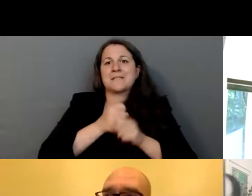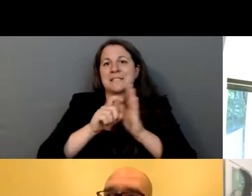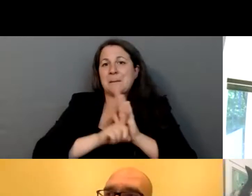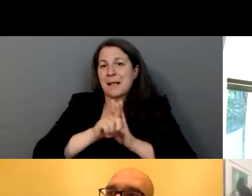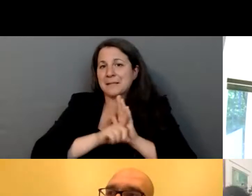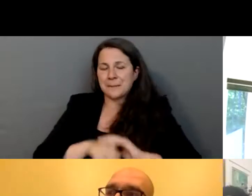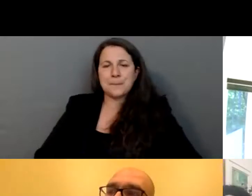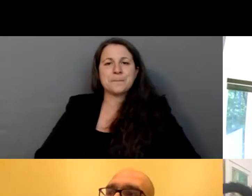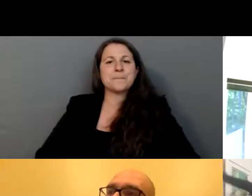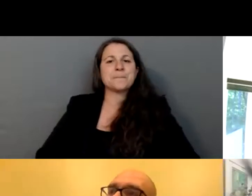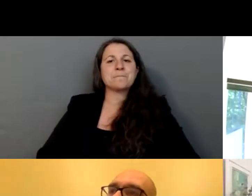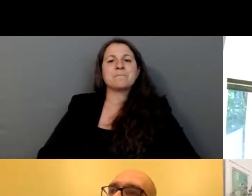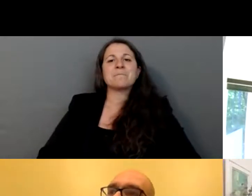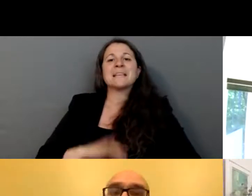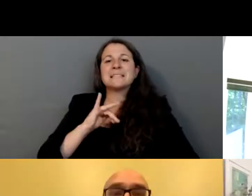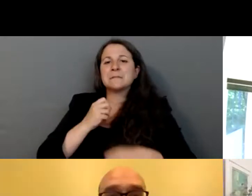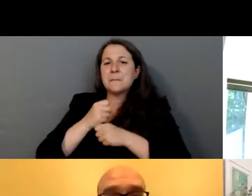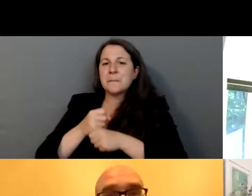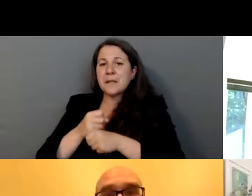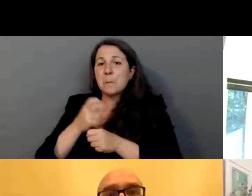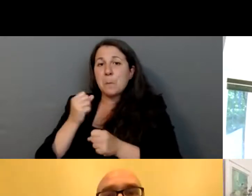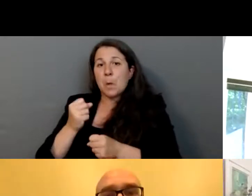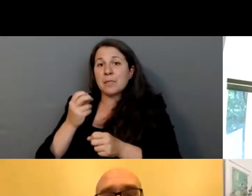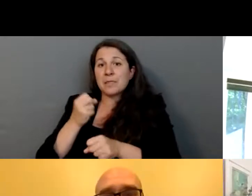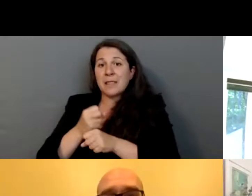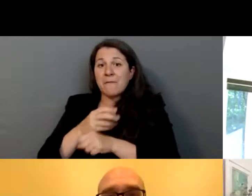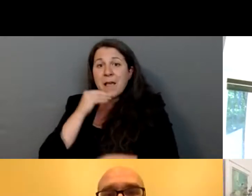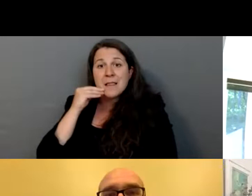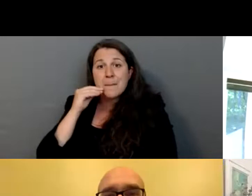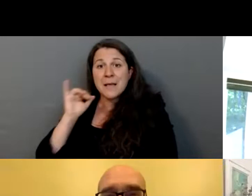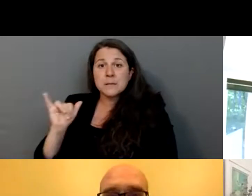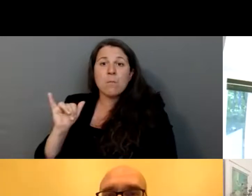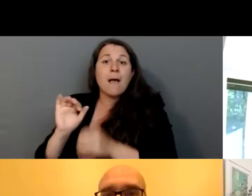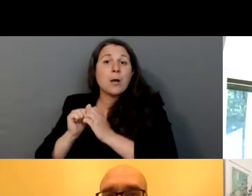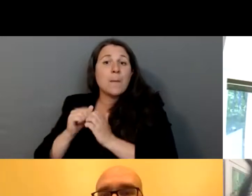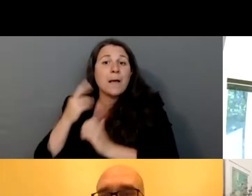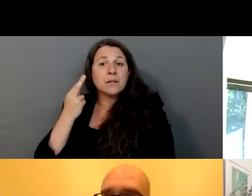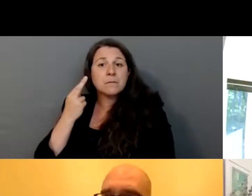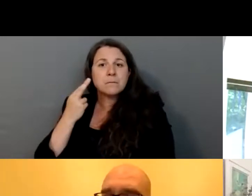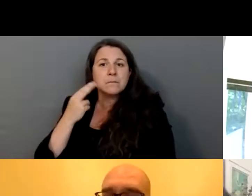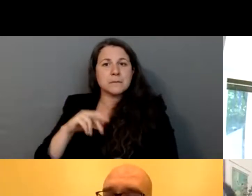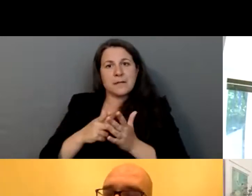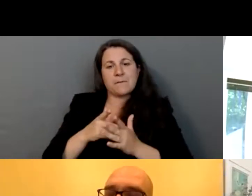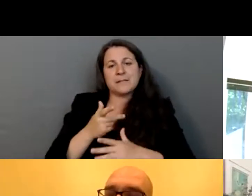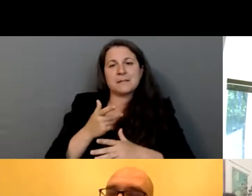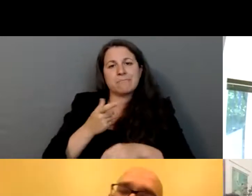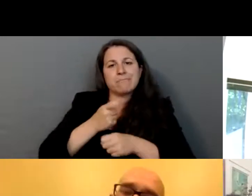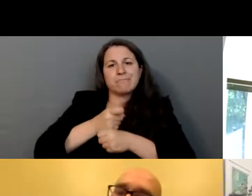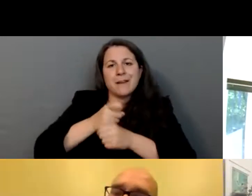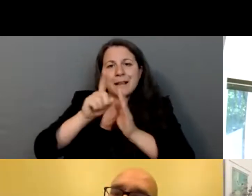qui milite en faveur du télétravail, comme accommodement raisonnable, c'est une forme d'activisme climatique.